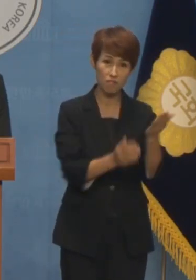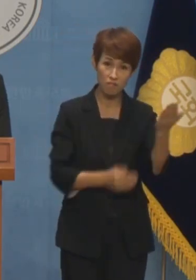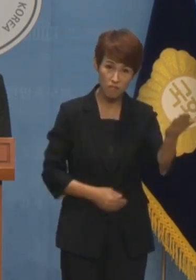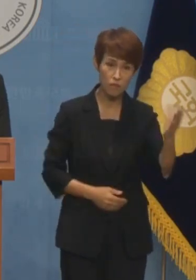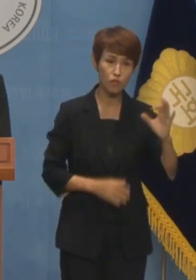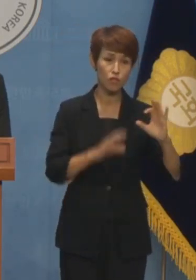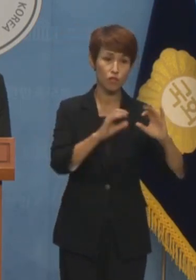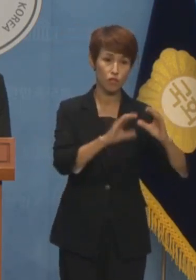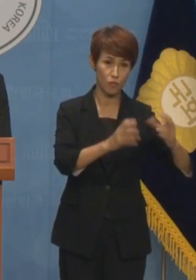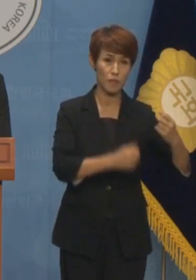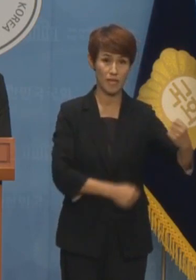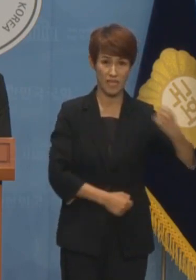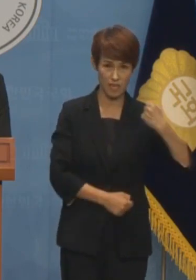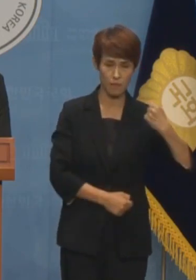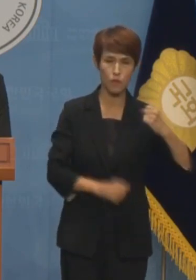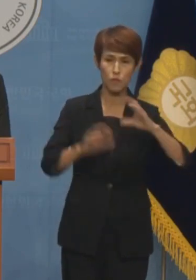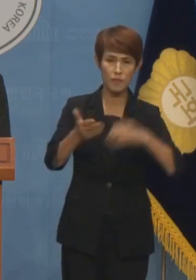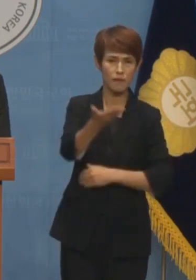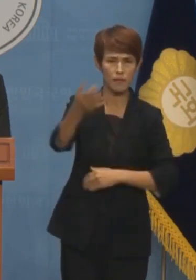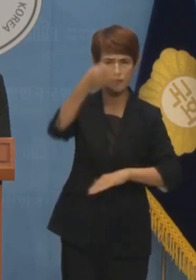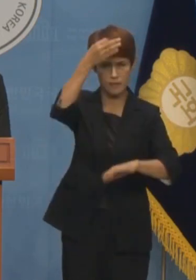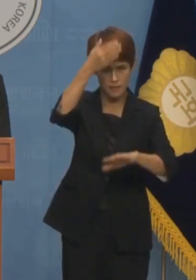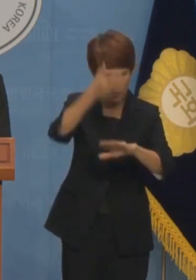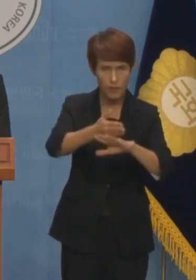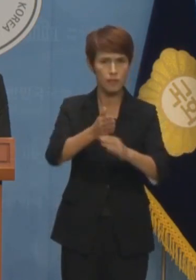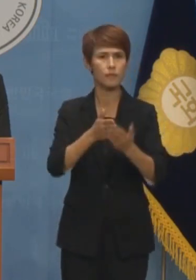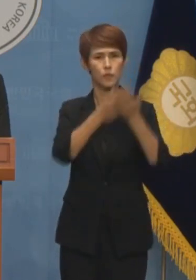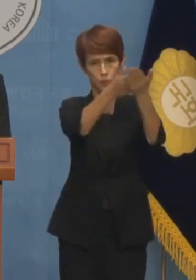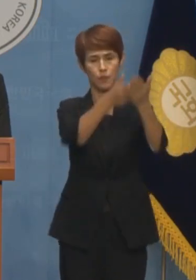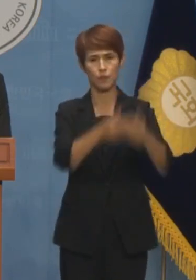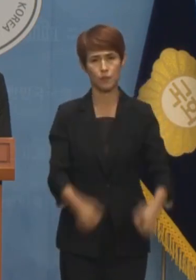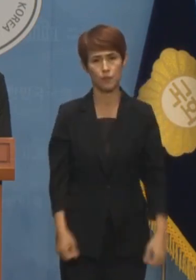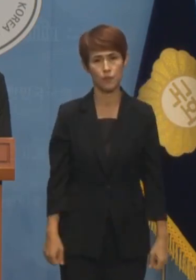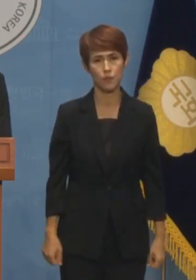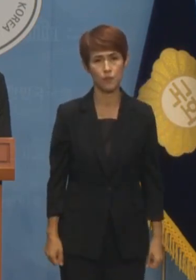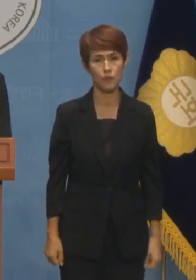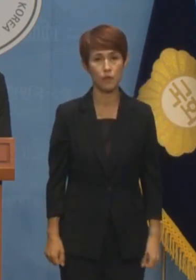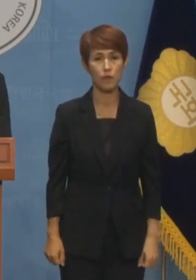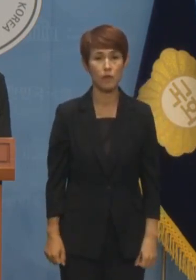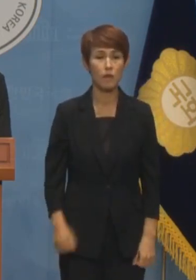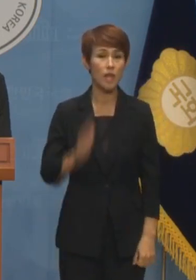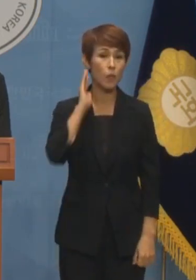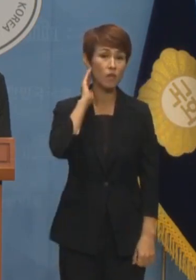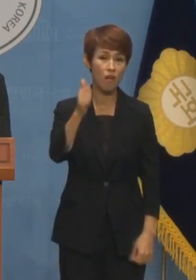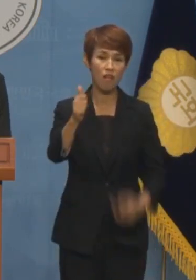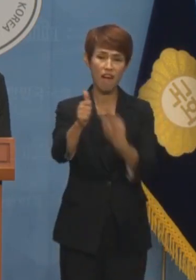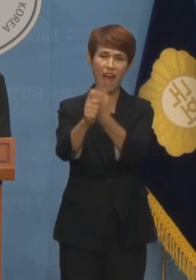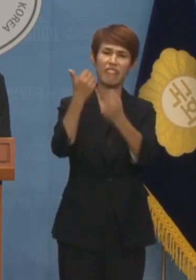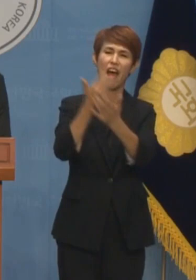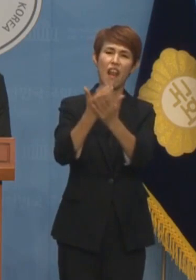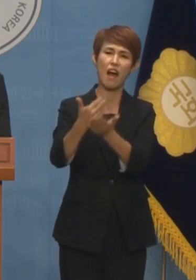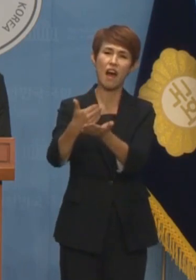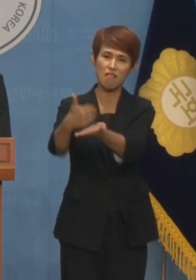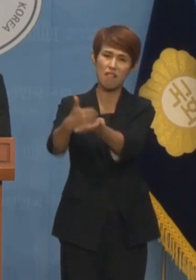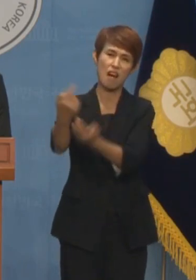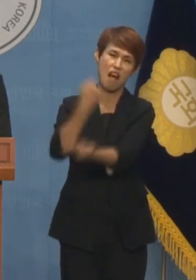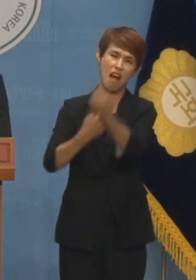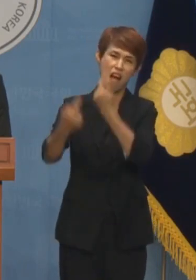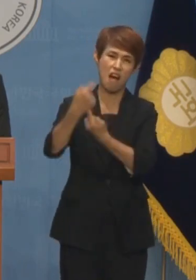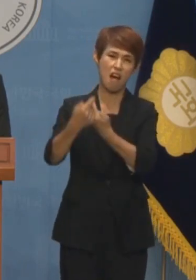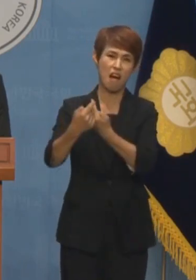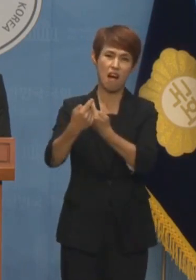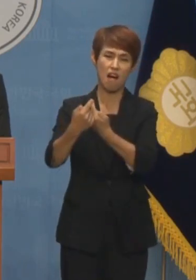앞에 공식적으로 사죄함이 옳습니다. 대통령을 탄핵하자는 국민 동의 청원은